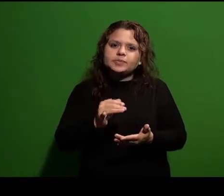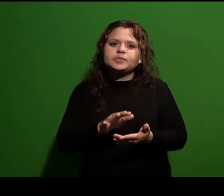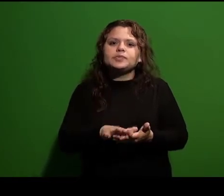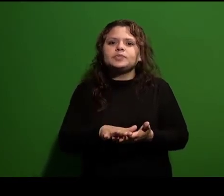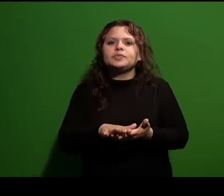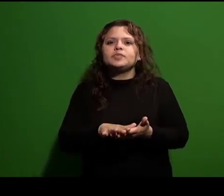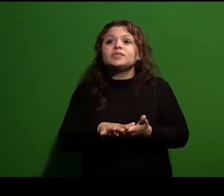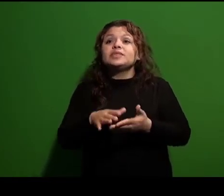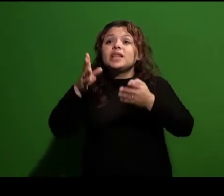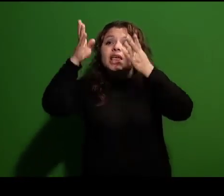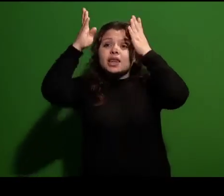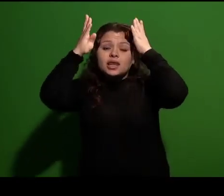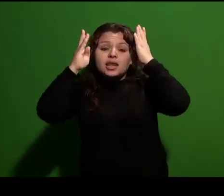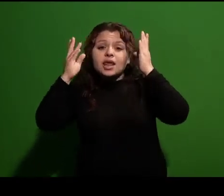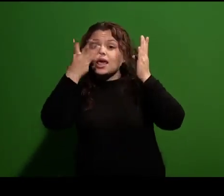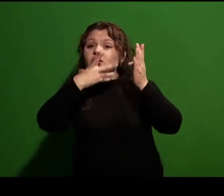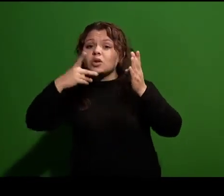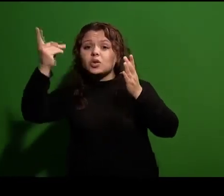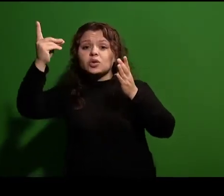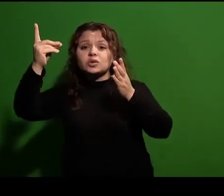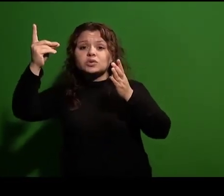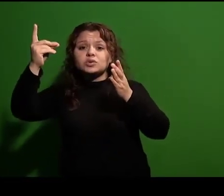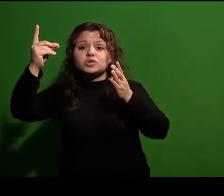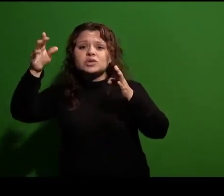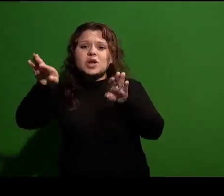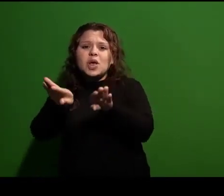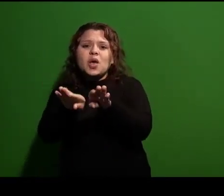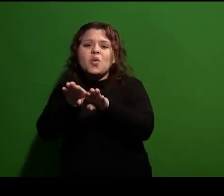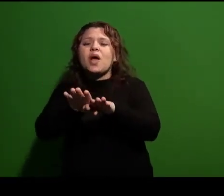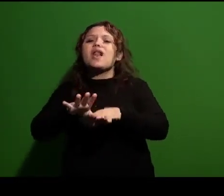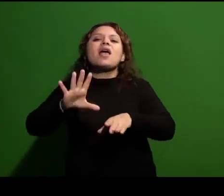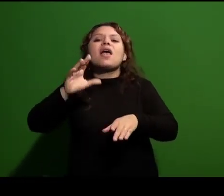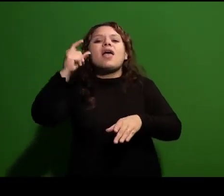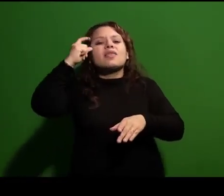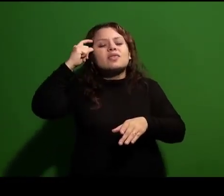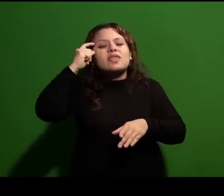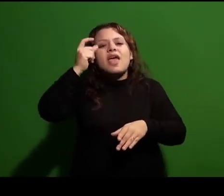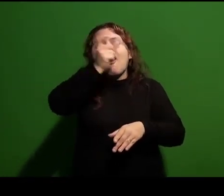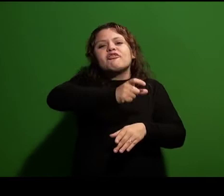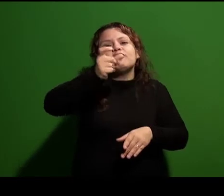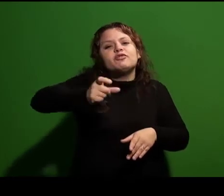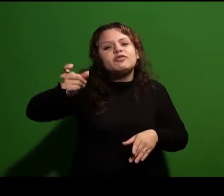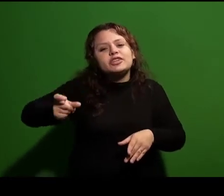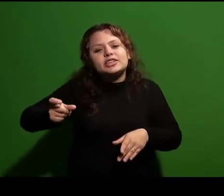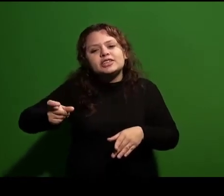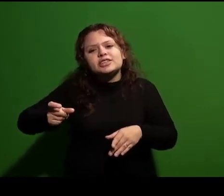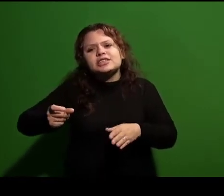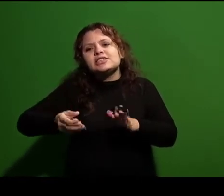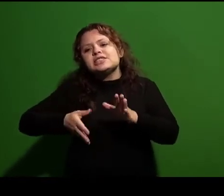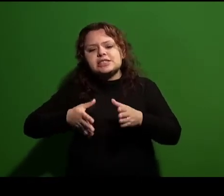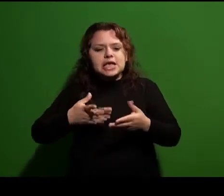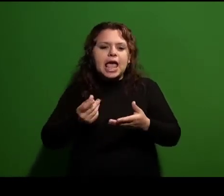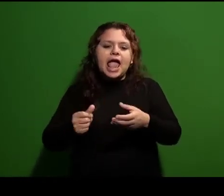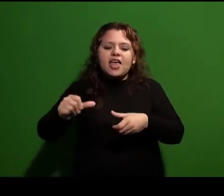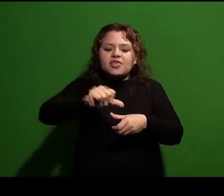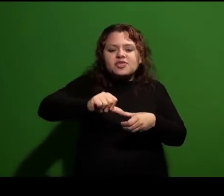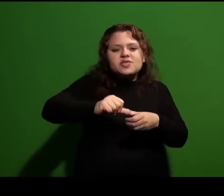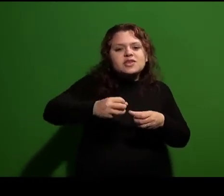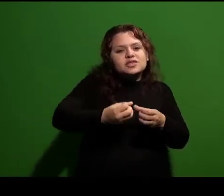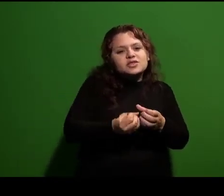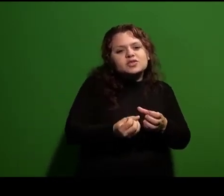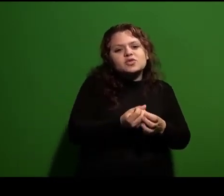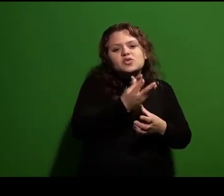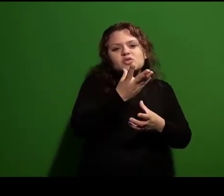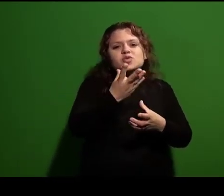13. Entonces el reino de los cielos será semejante a 10 vírgenes, que tomando sus lámparas salieron a recibir